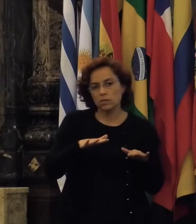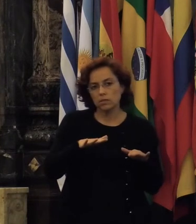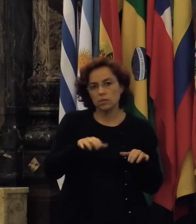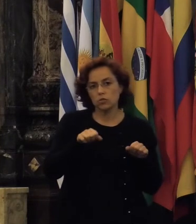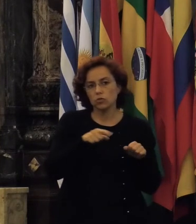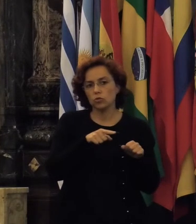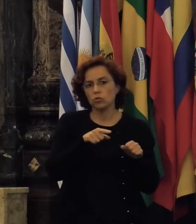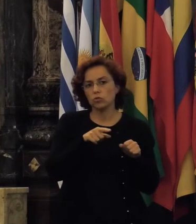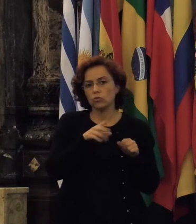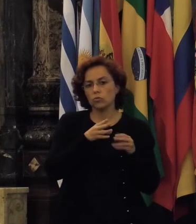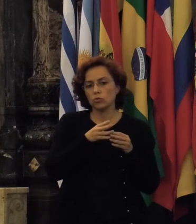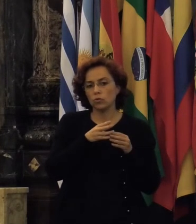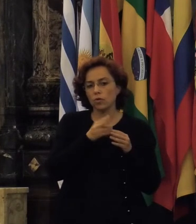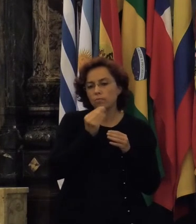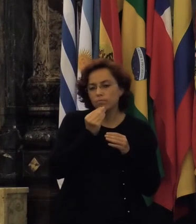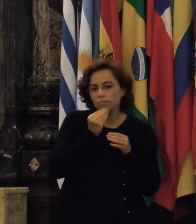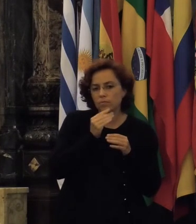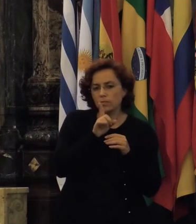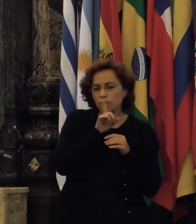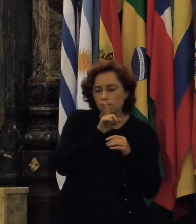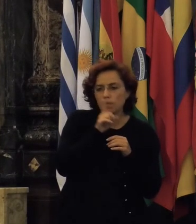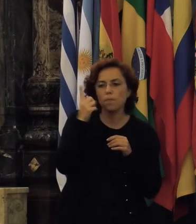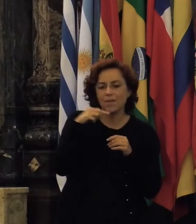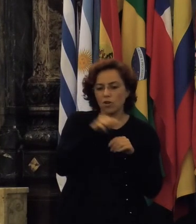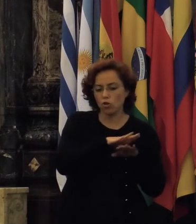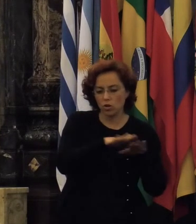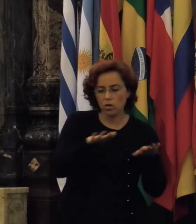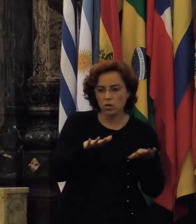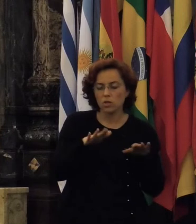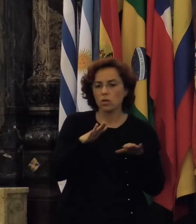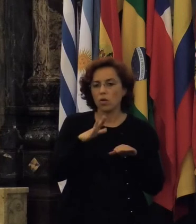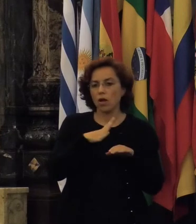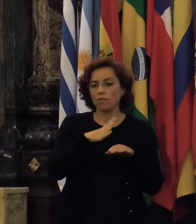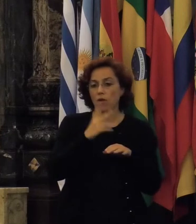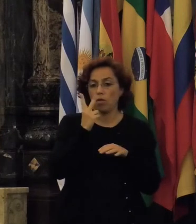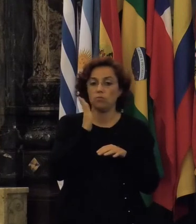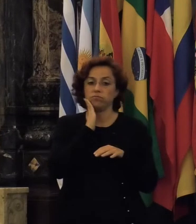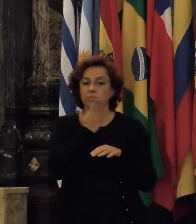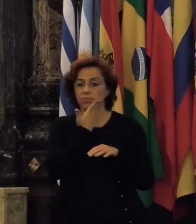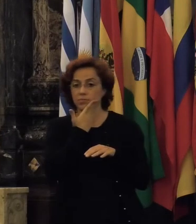muy sutil y muy silencioso, que tenía dos caras.